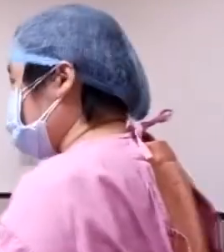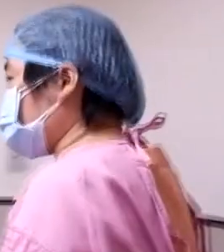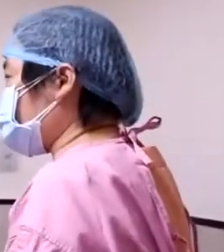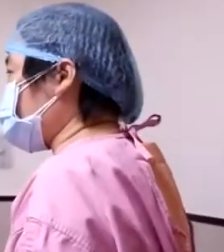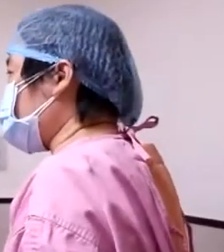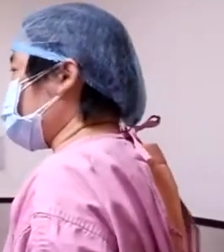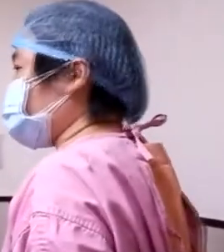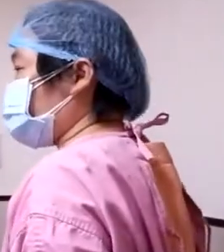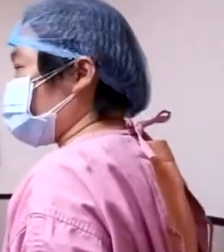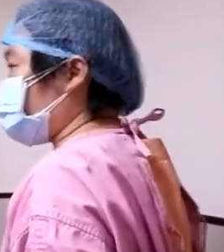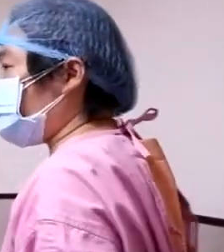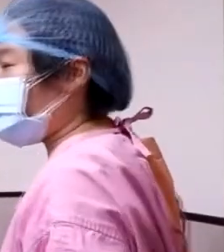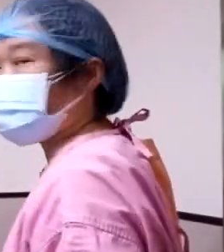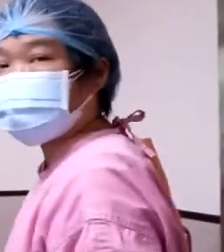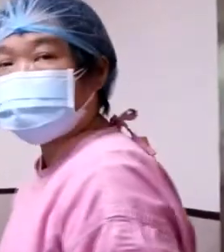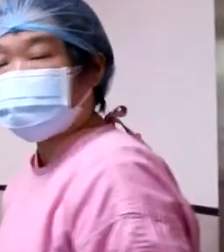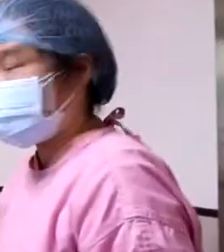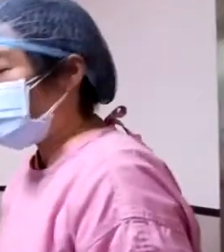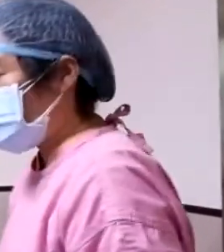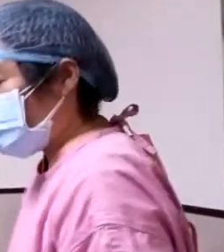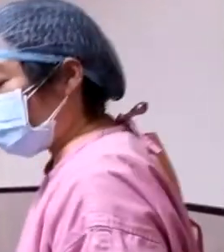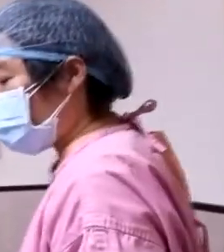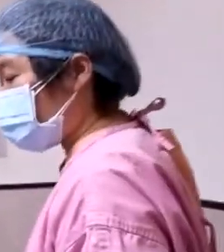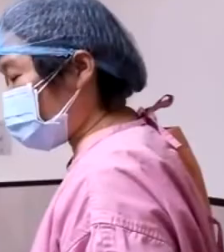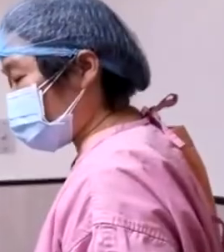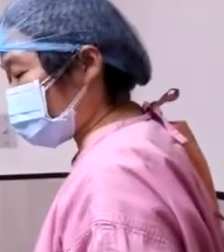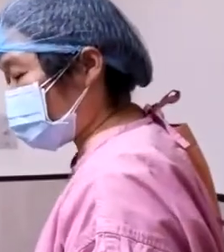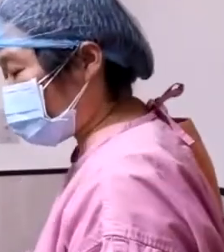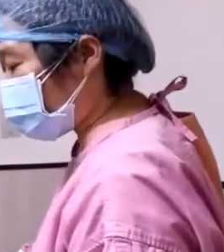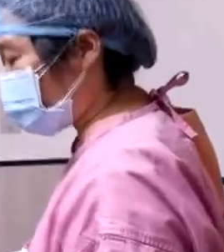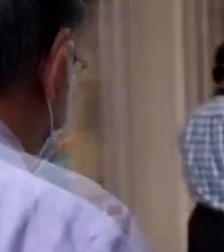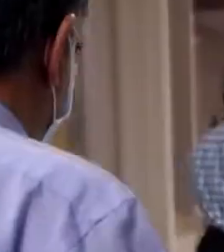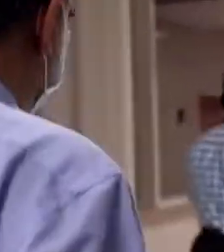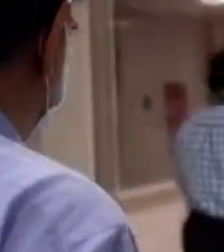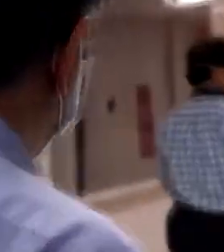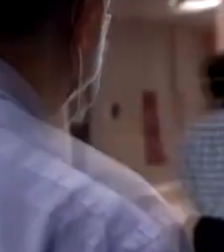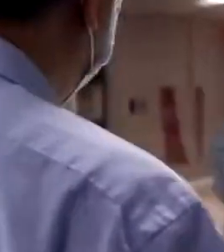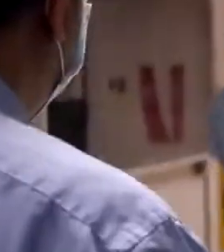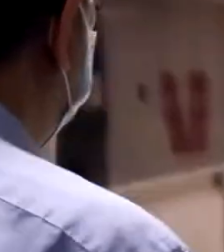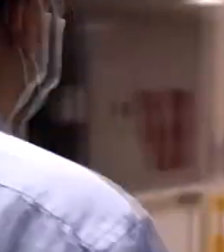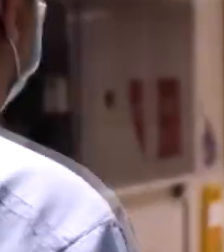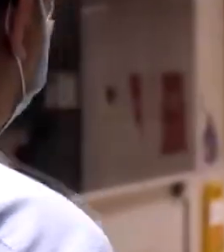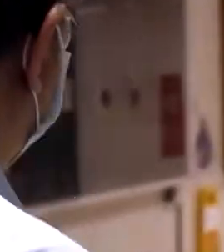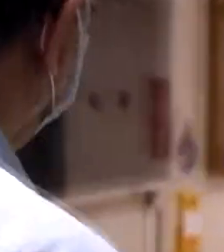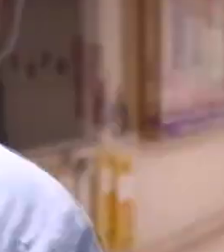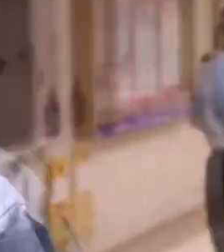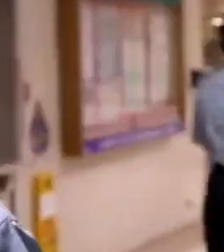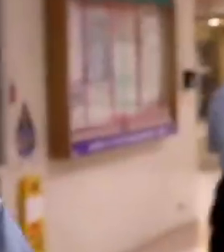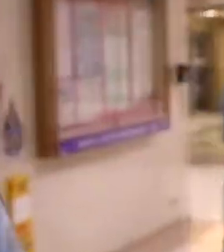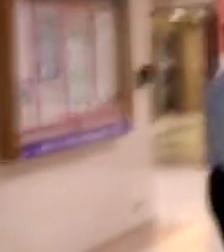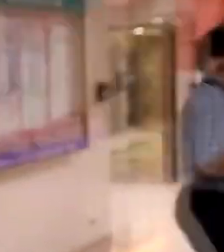施打也必须到位，坦言医疗量能还是很紧绷。记者林奇慧台北报道。